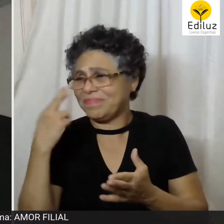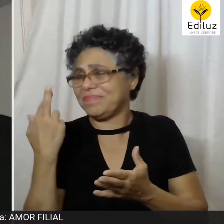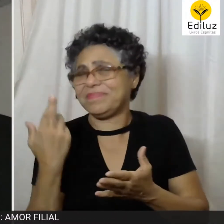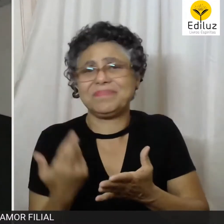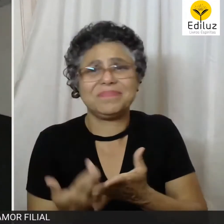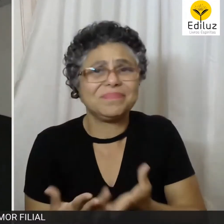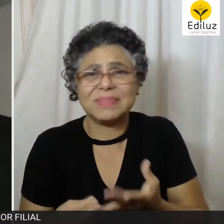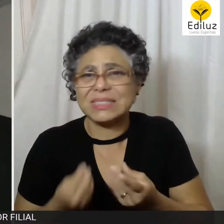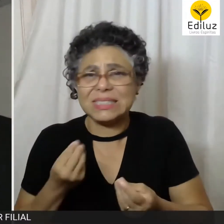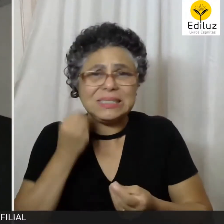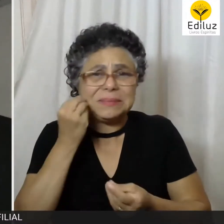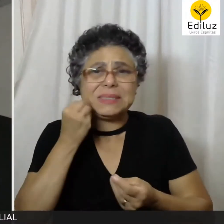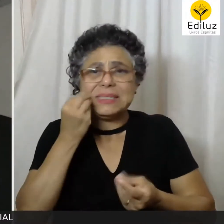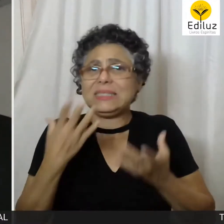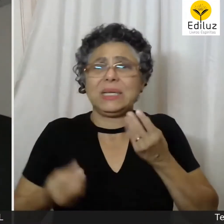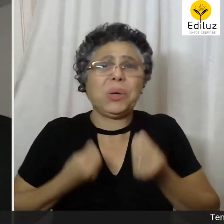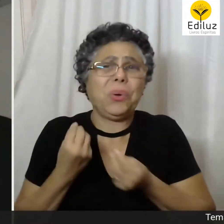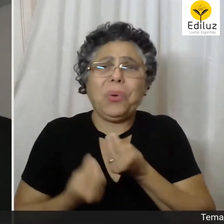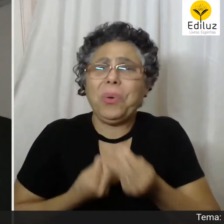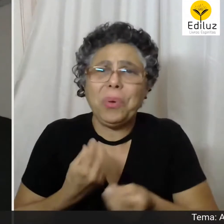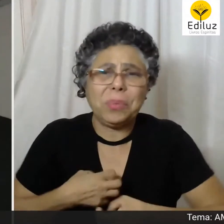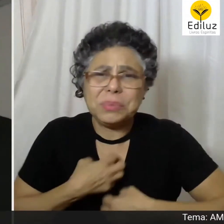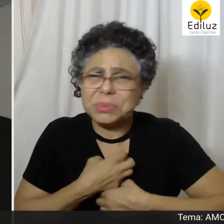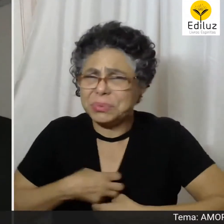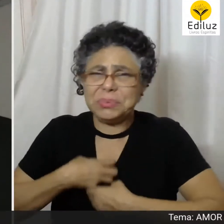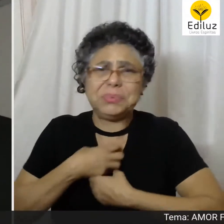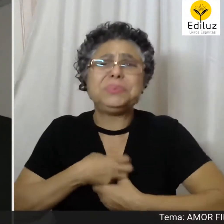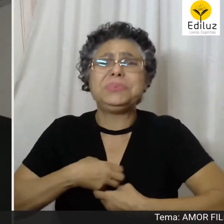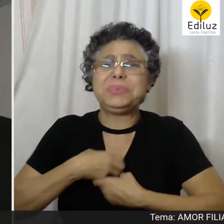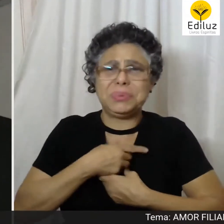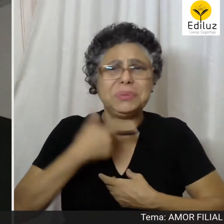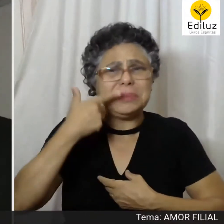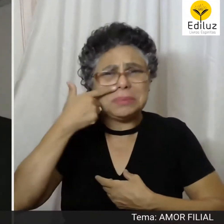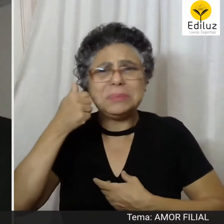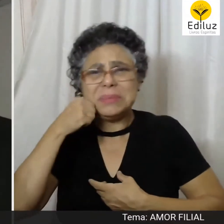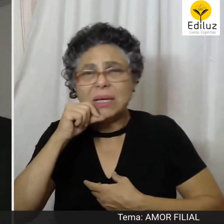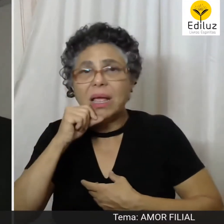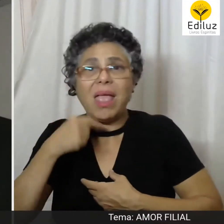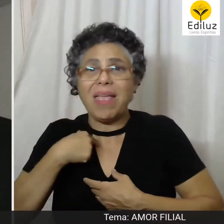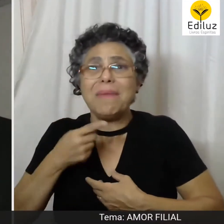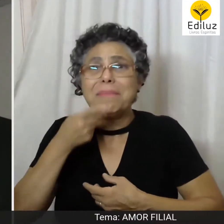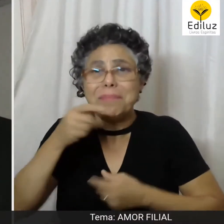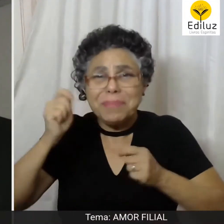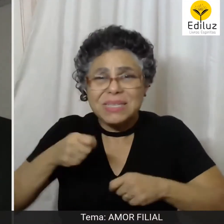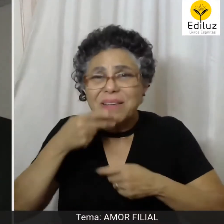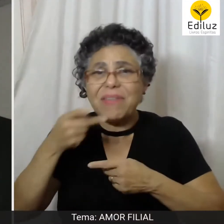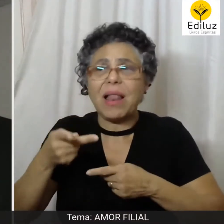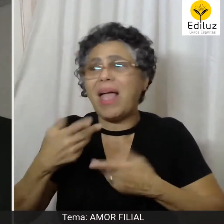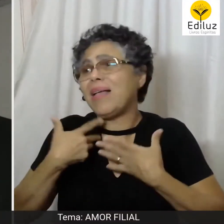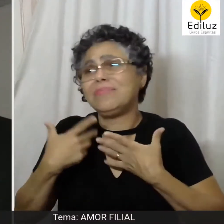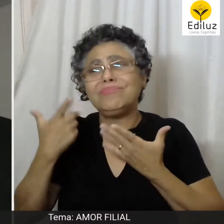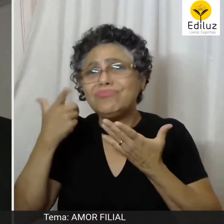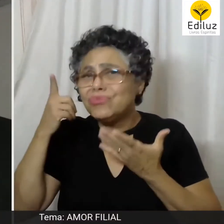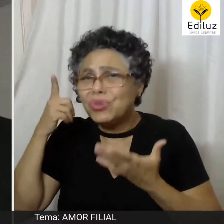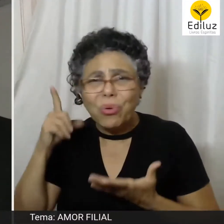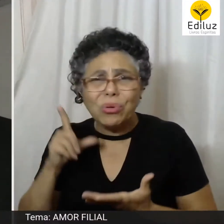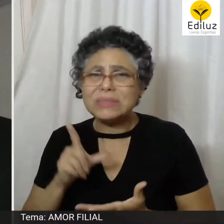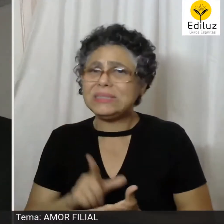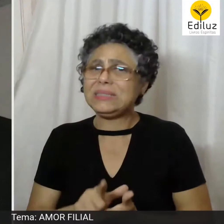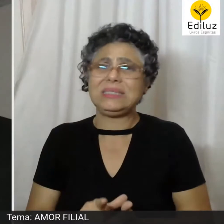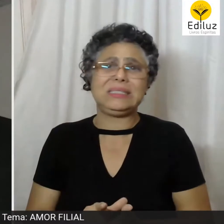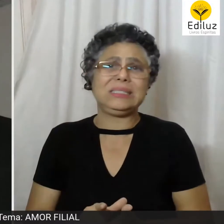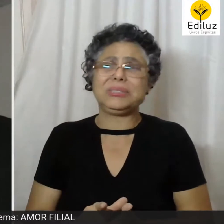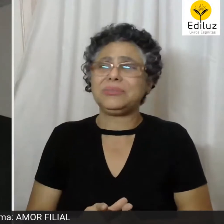na experiência daquele filho, que admita isso, mas que diga,